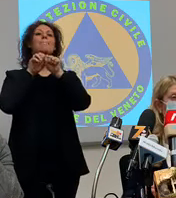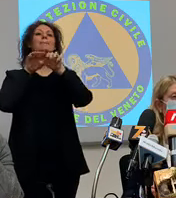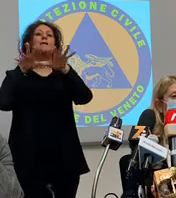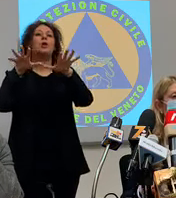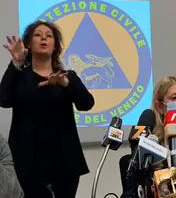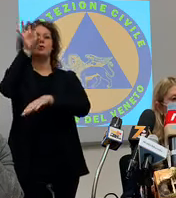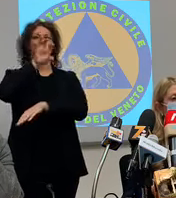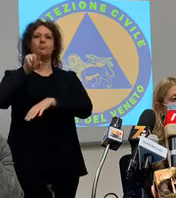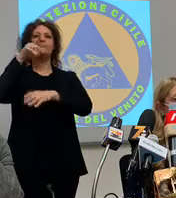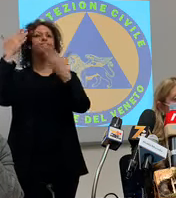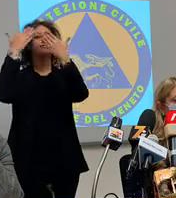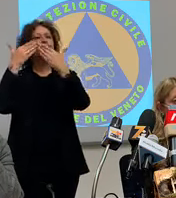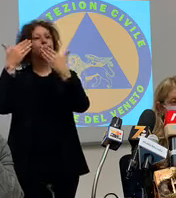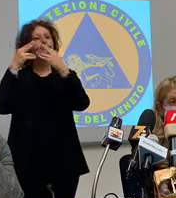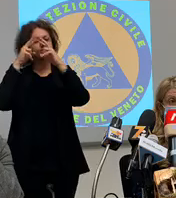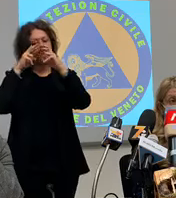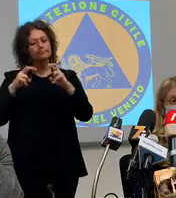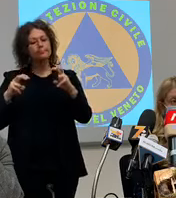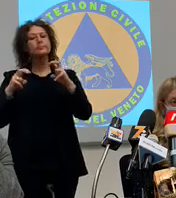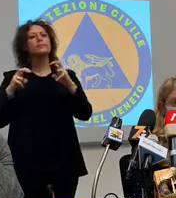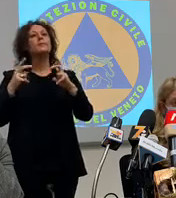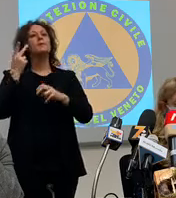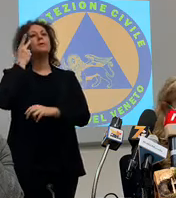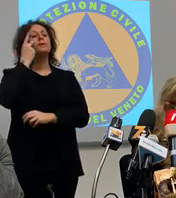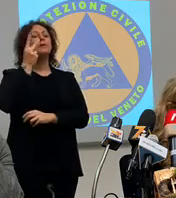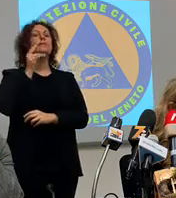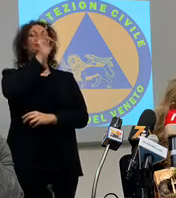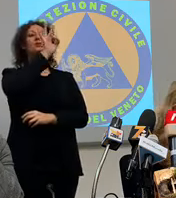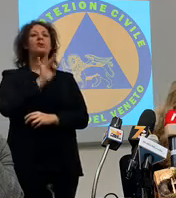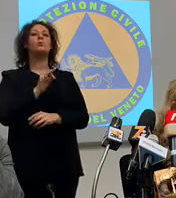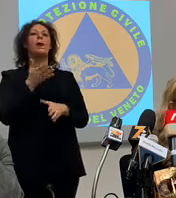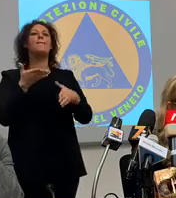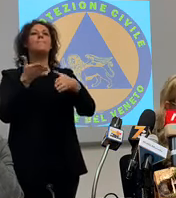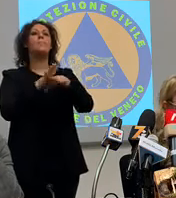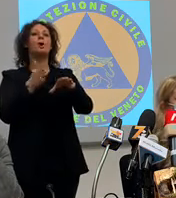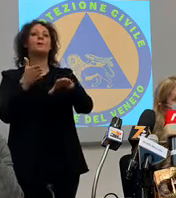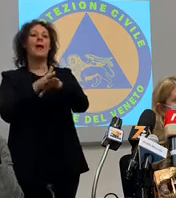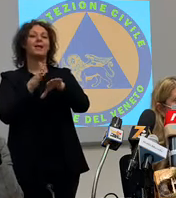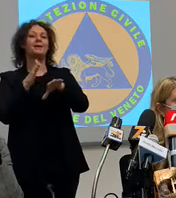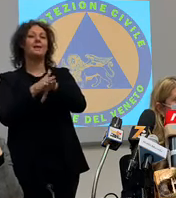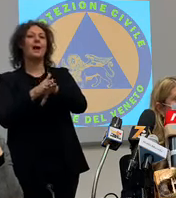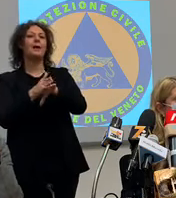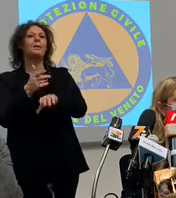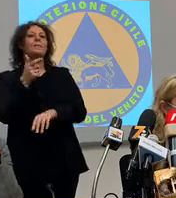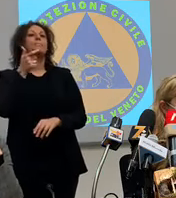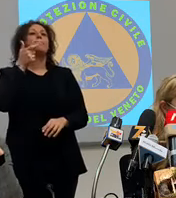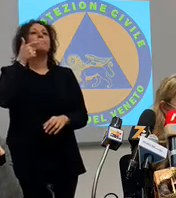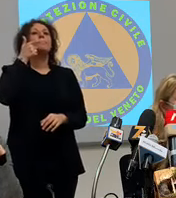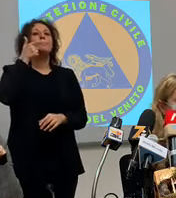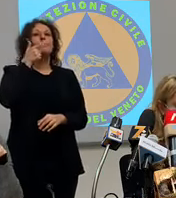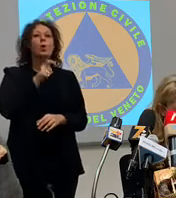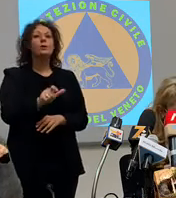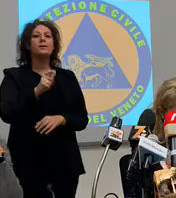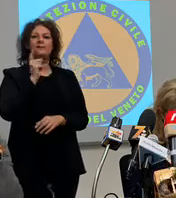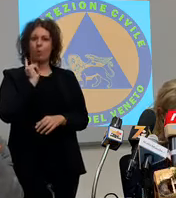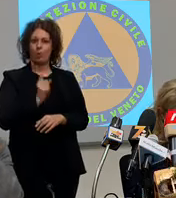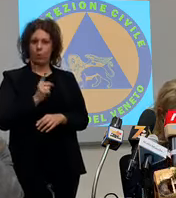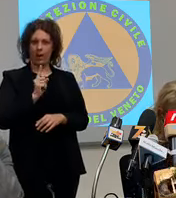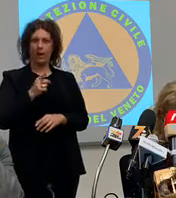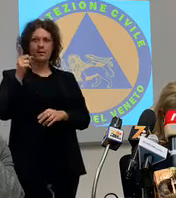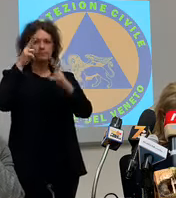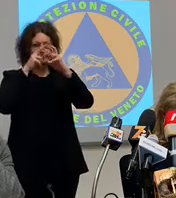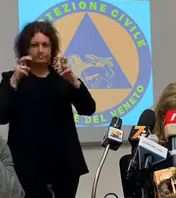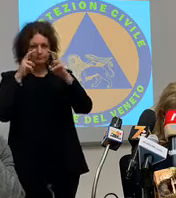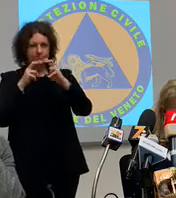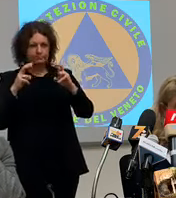analizzare i tassi di mortalità per tutte le cause e lì per tutte le cause le cause di morte Sì